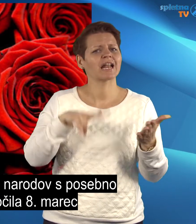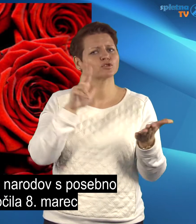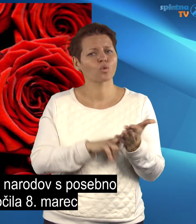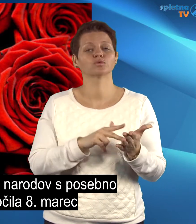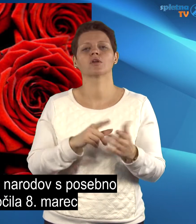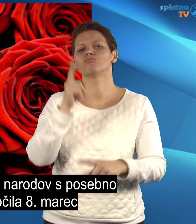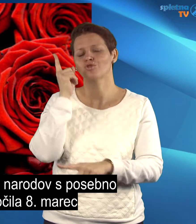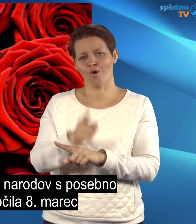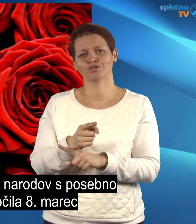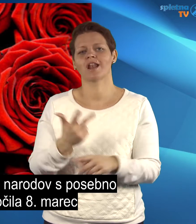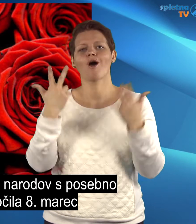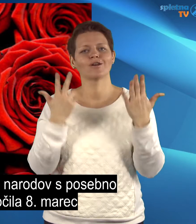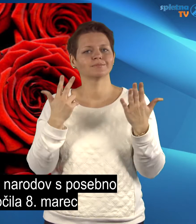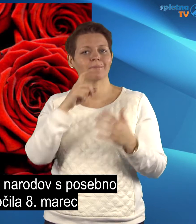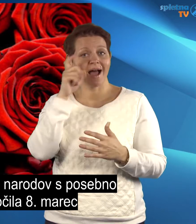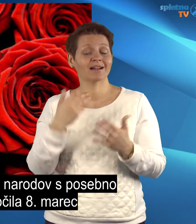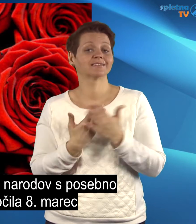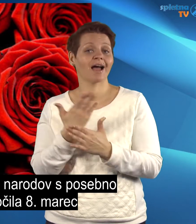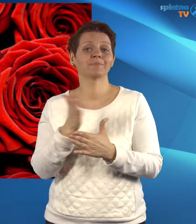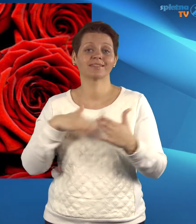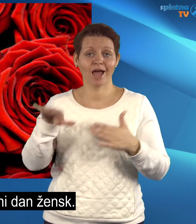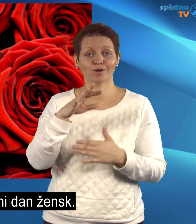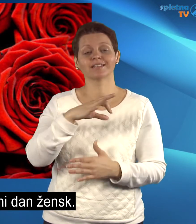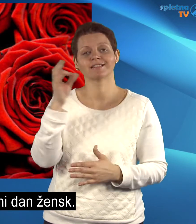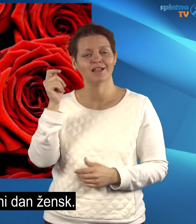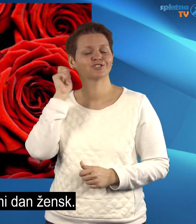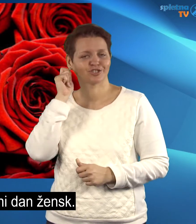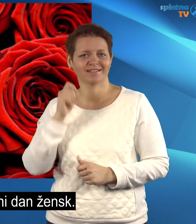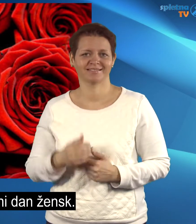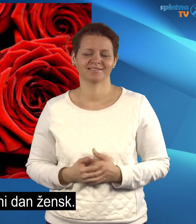posebno resolucijo določila 8. marec za mednarodni dan žensk.